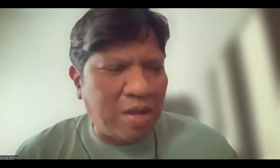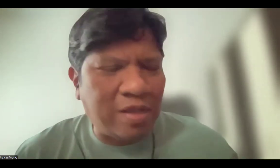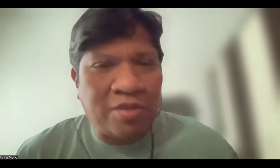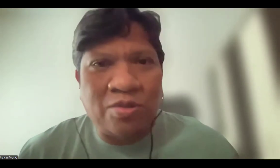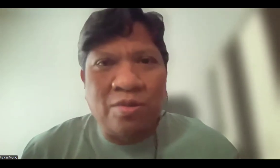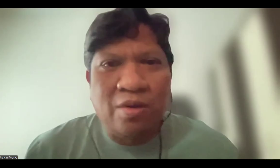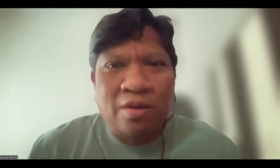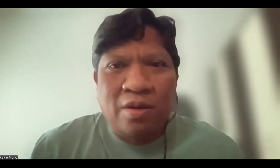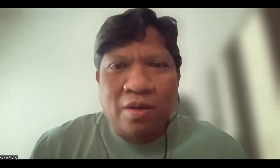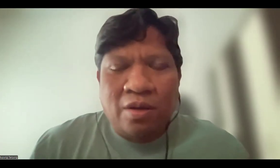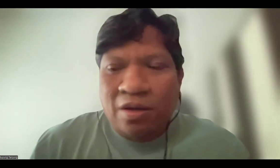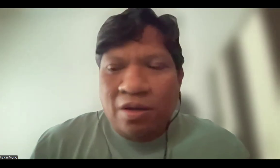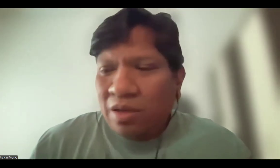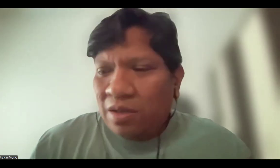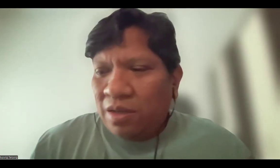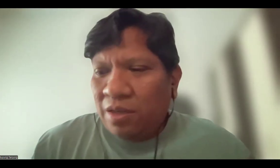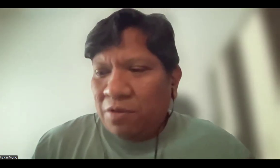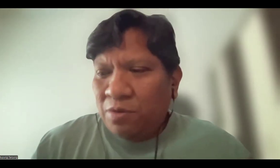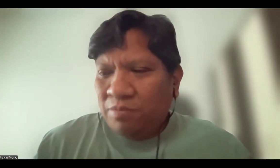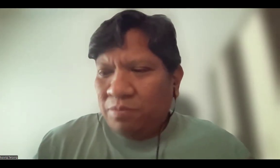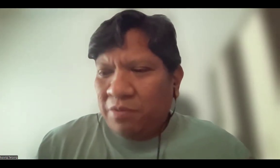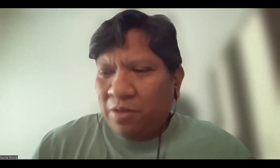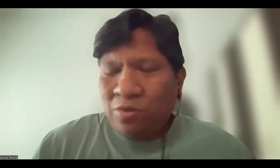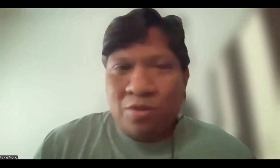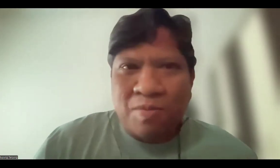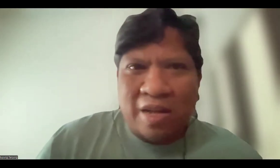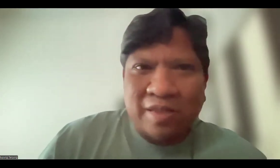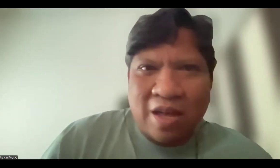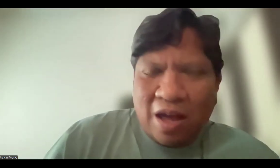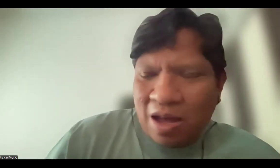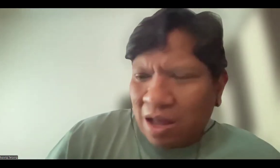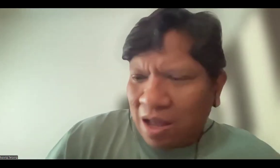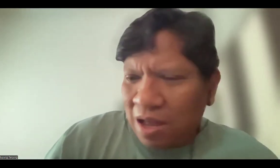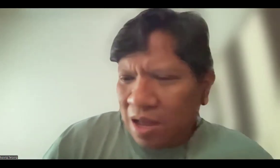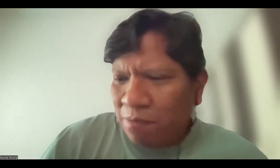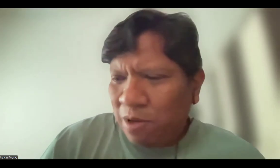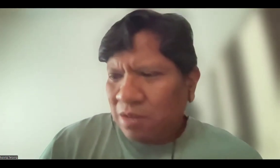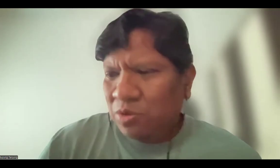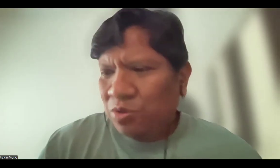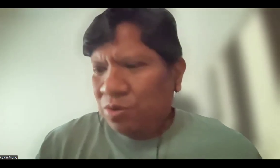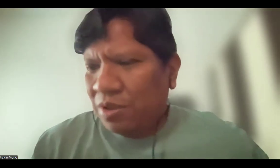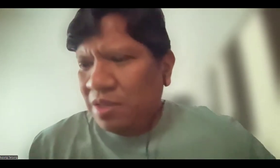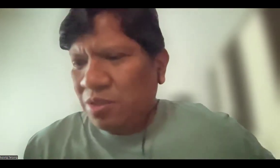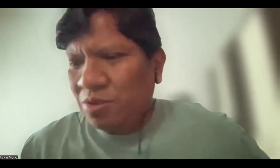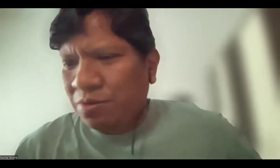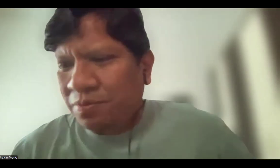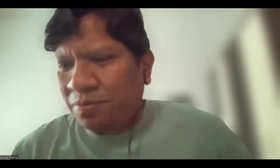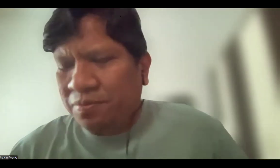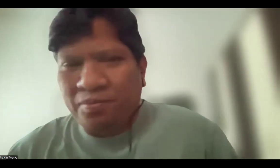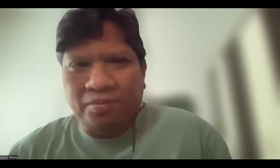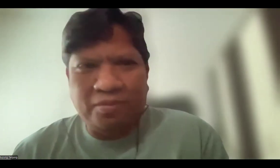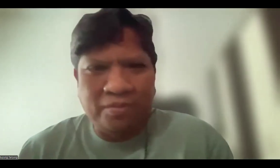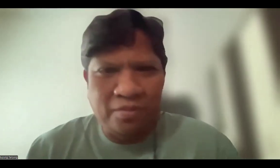and Bahasa. So if you prefer to use Bahasa, I'm welcome to hear you.